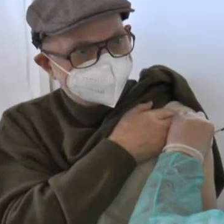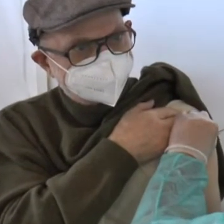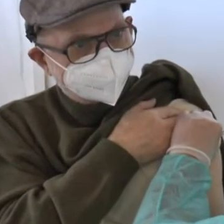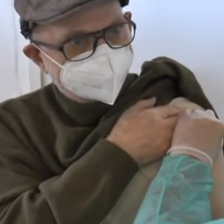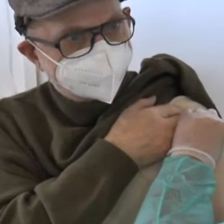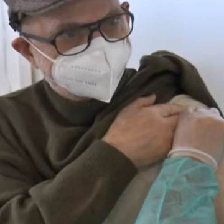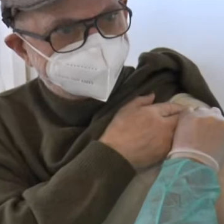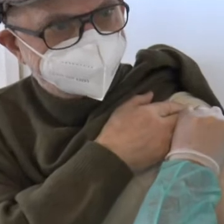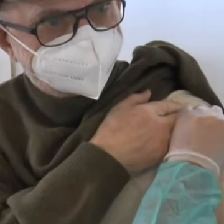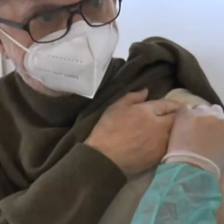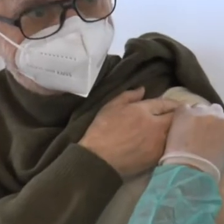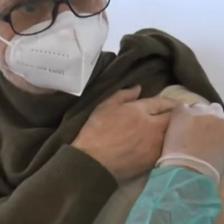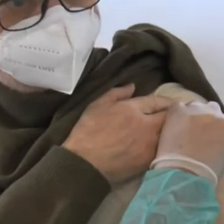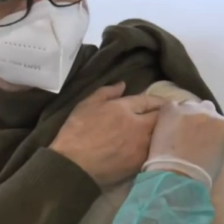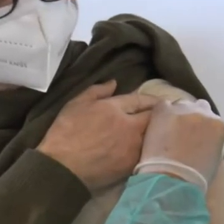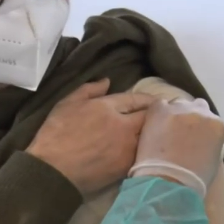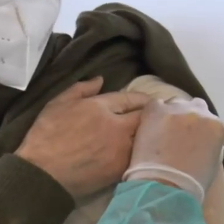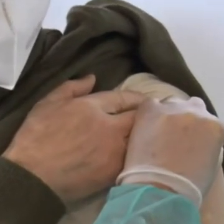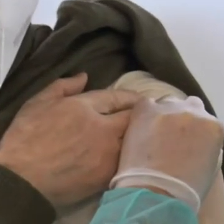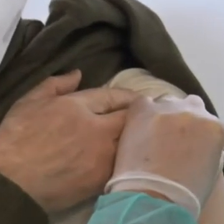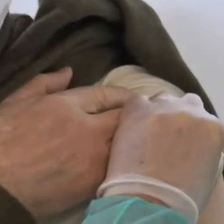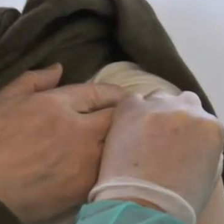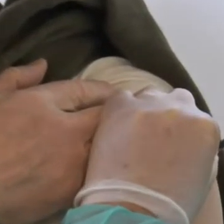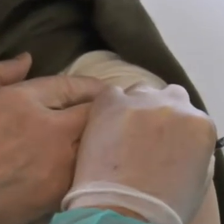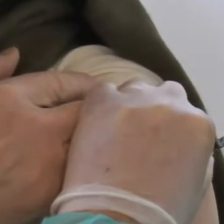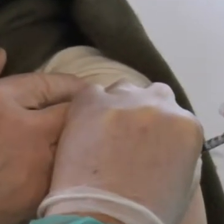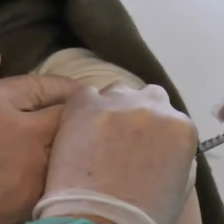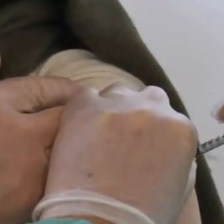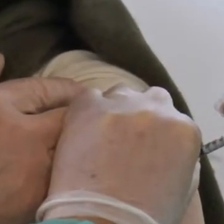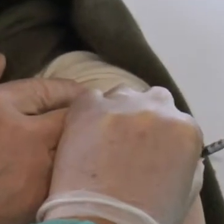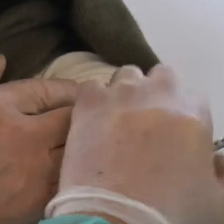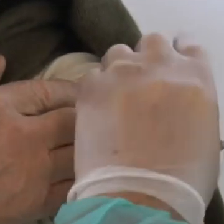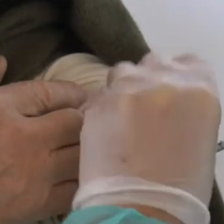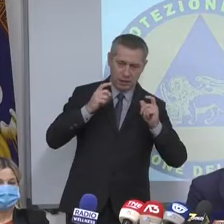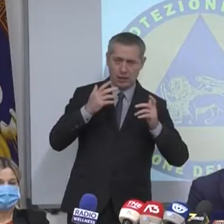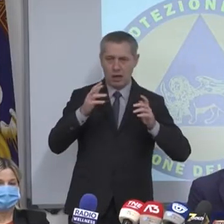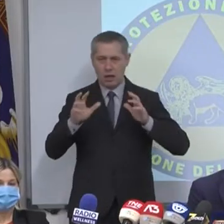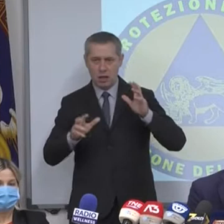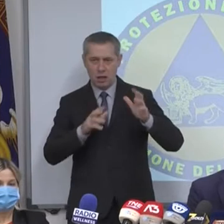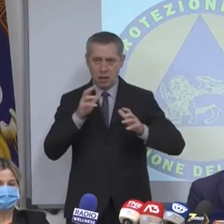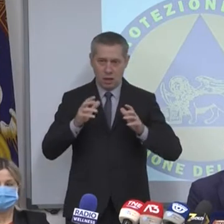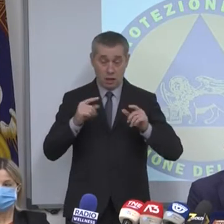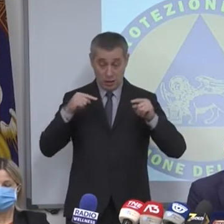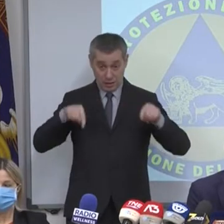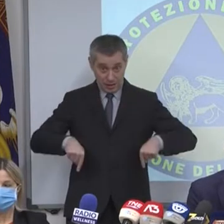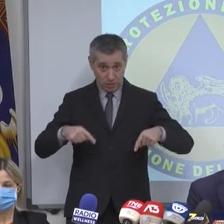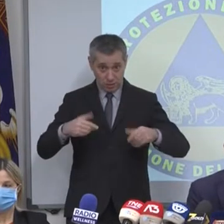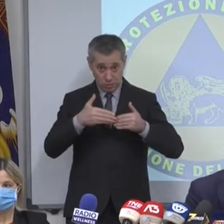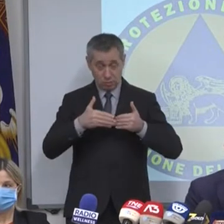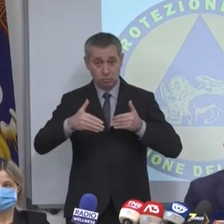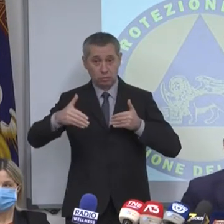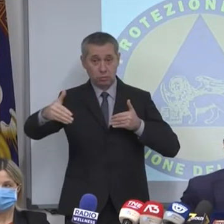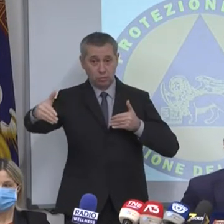agende rimangono aperte. In tutto questo si inserisce infine la ritrovata fascia gialla e le riaperture. E si passa ovviamente